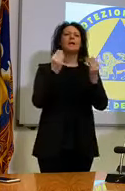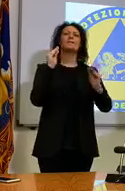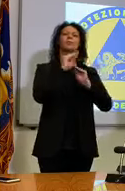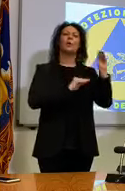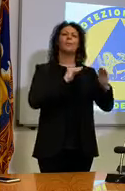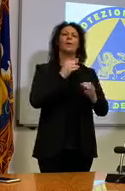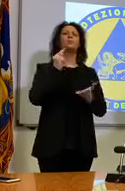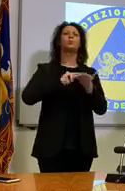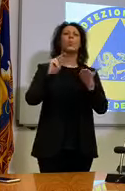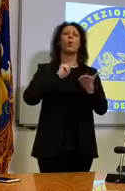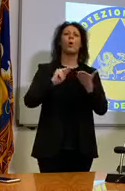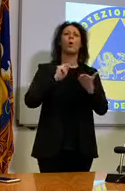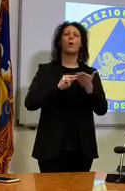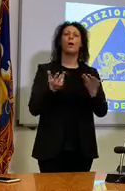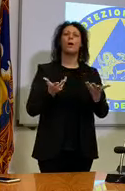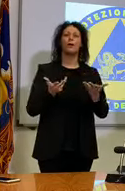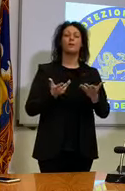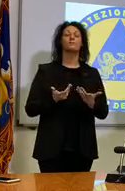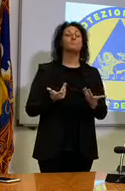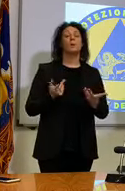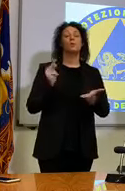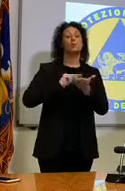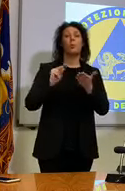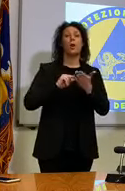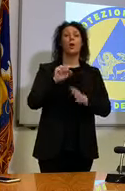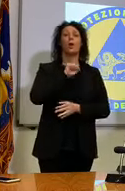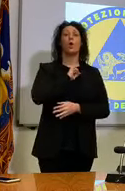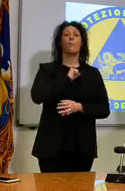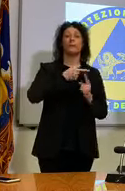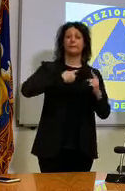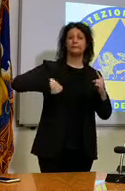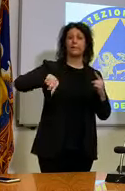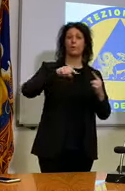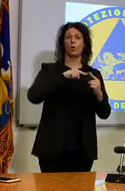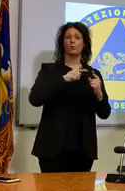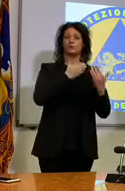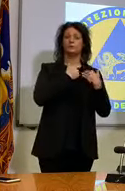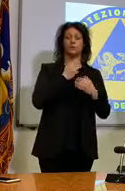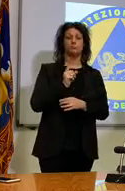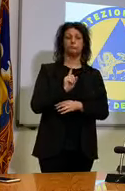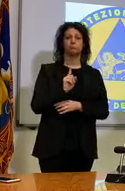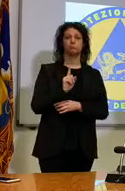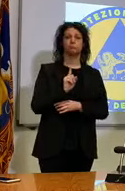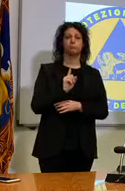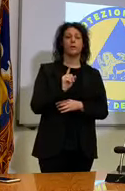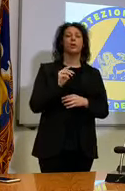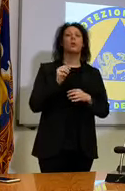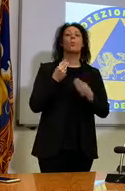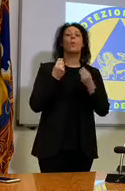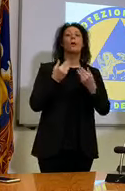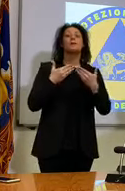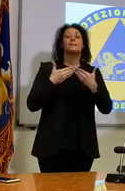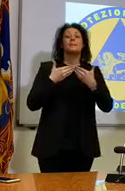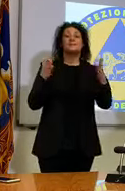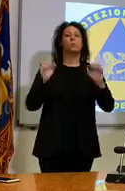scuola. La scuola non è la nostra competenza e quindi non vi so dire quando riapriranno le scuole. Posso solo